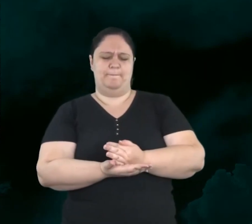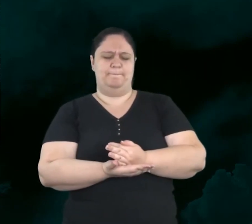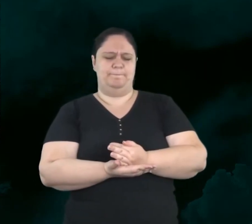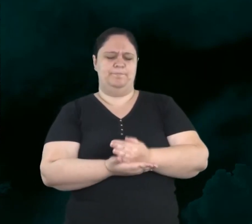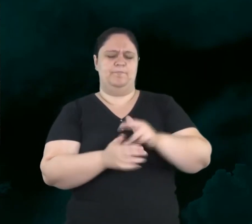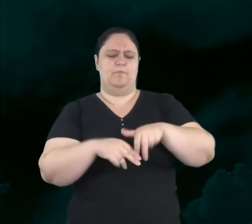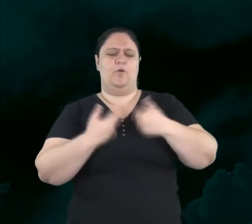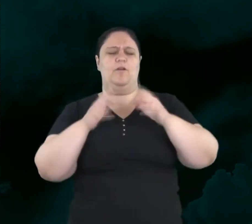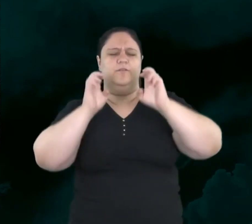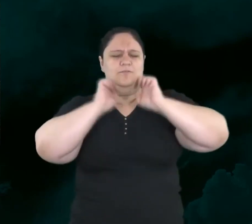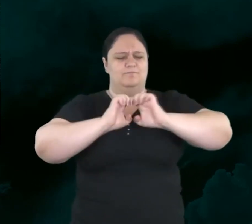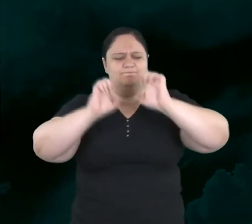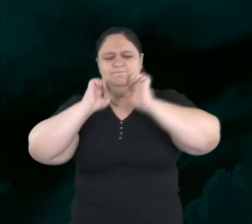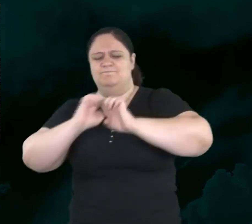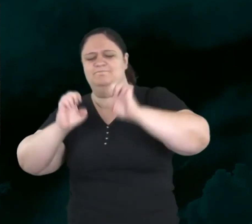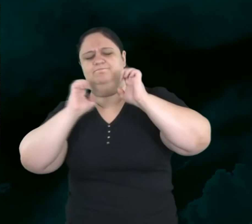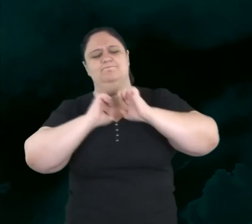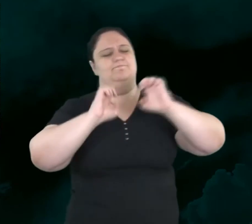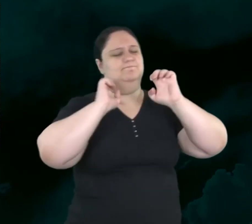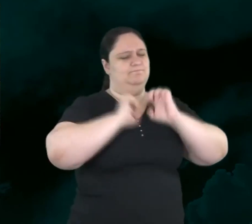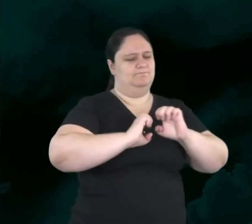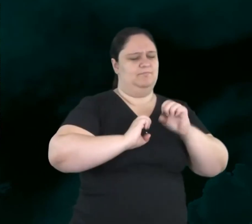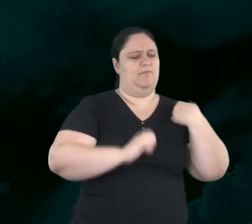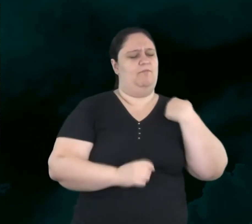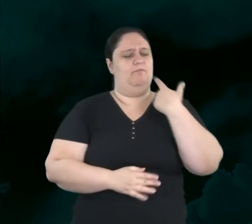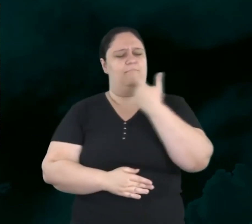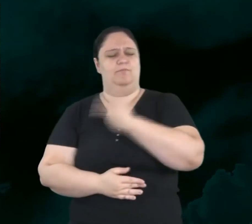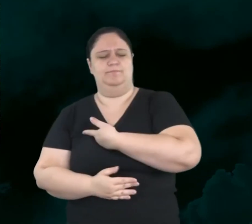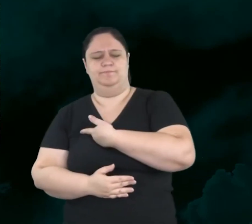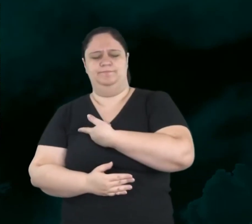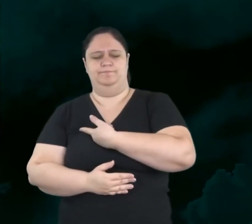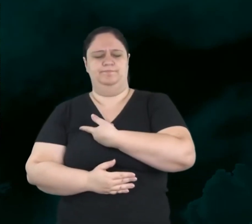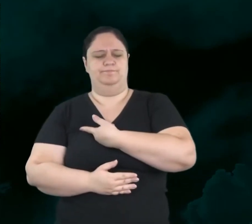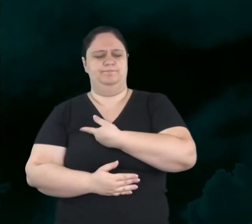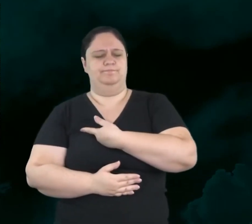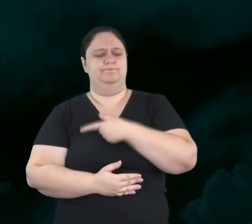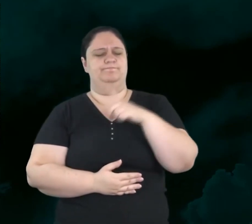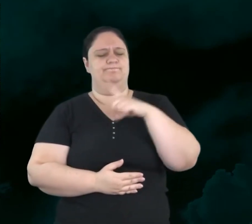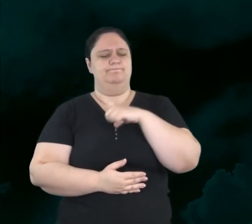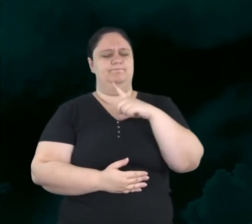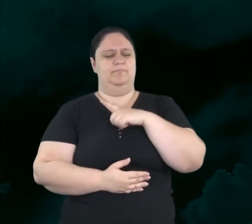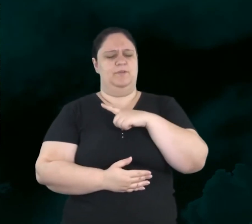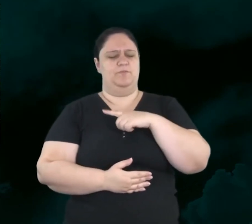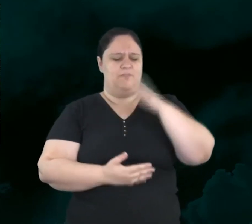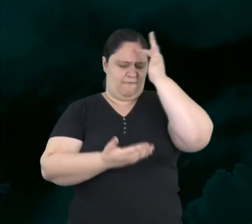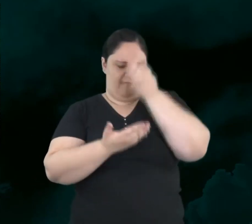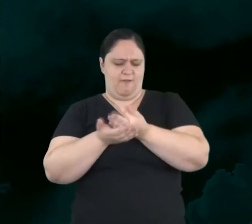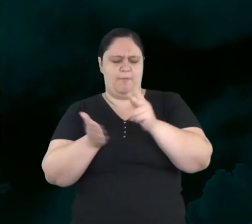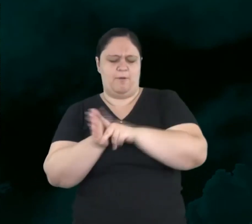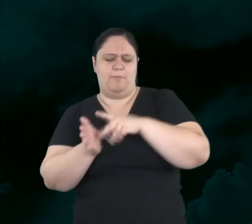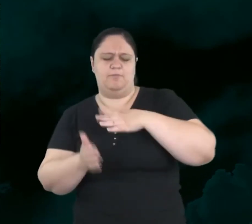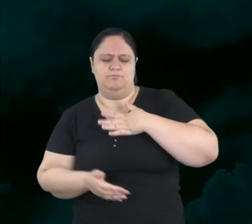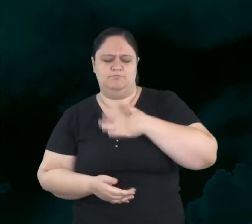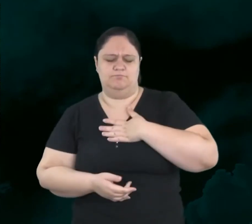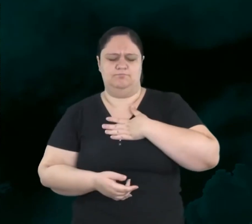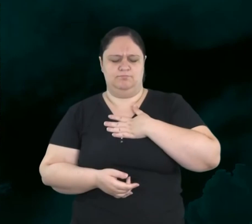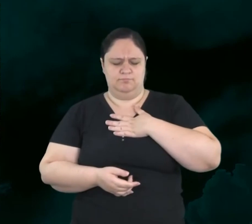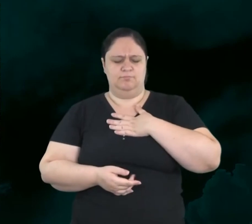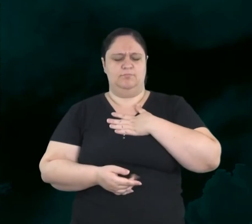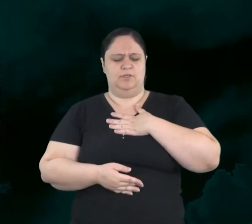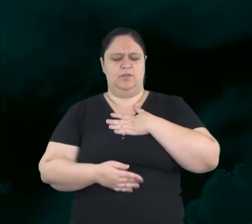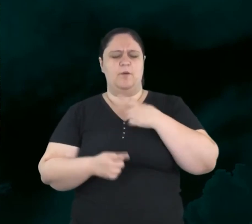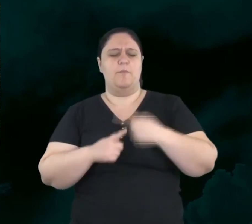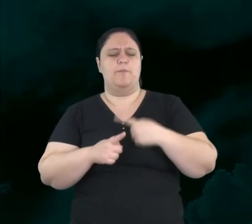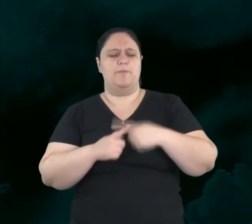Evangelho, palavra da fé. E nós temos a nossa fé, que foi gerada por crer em